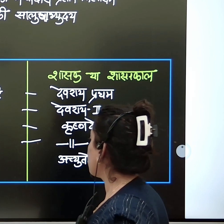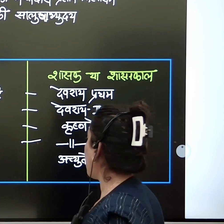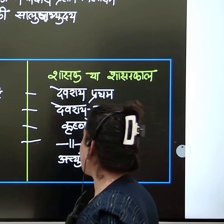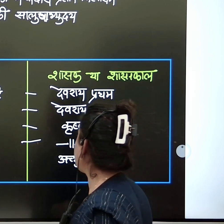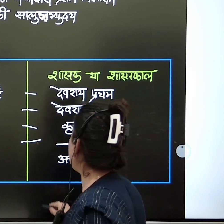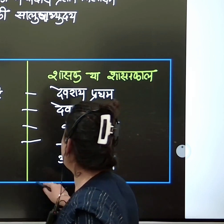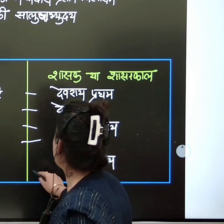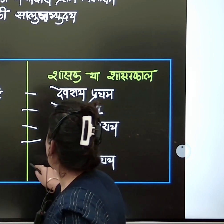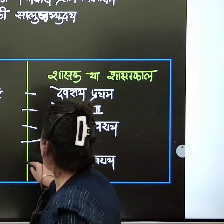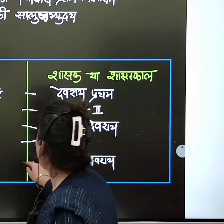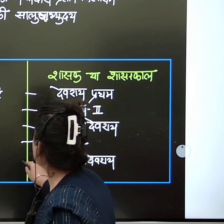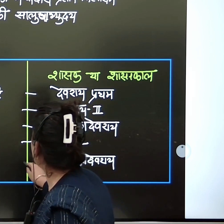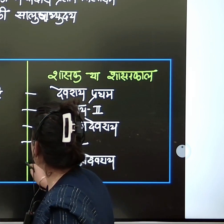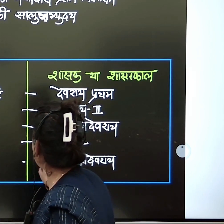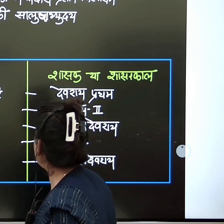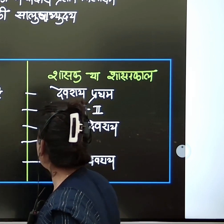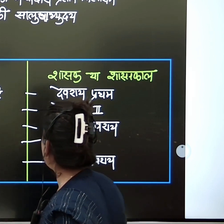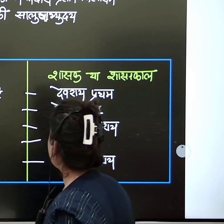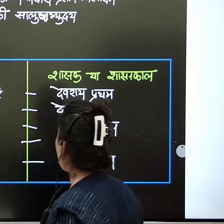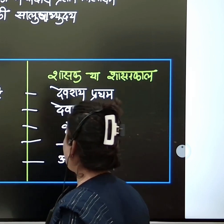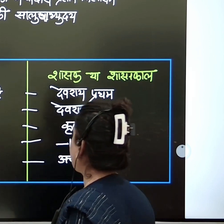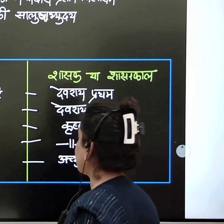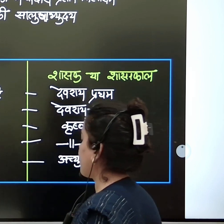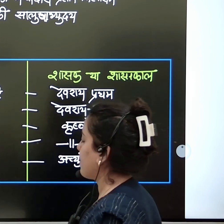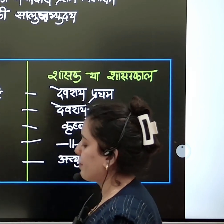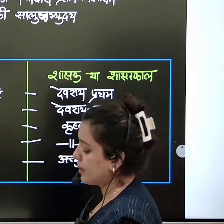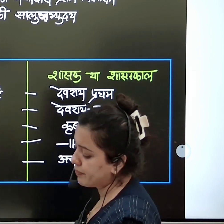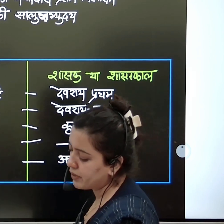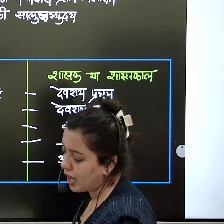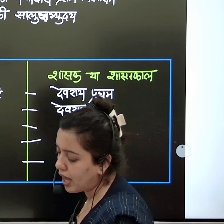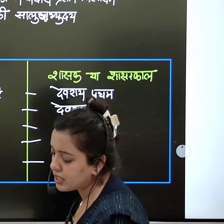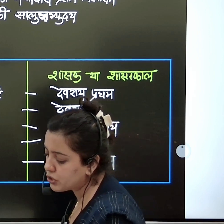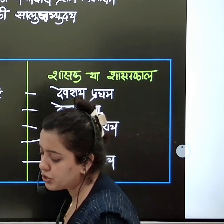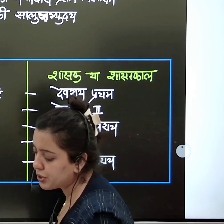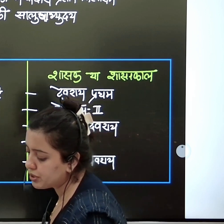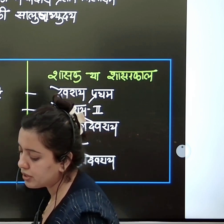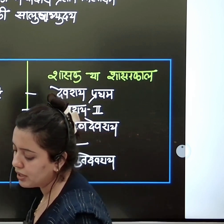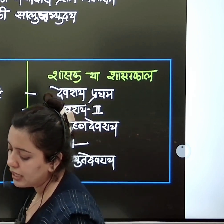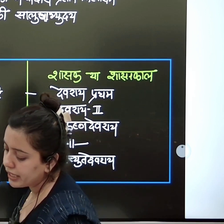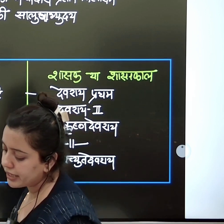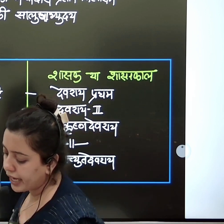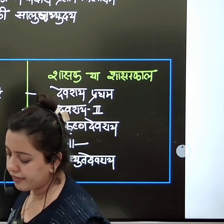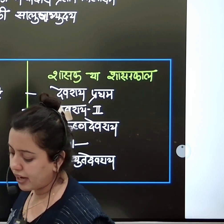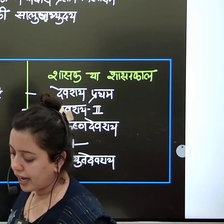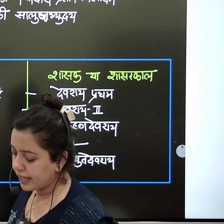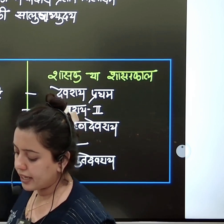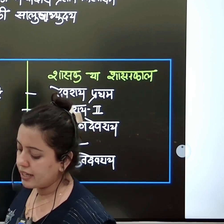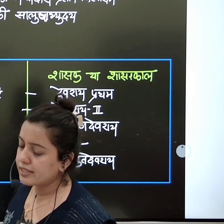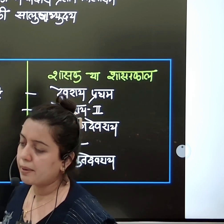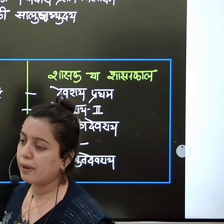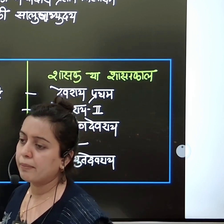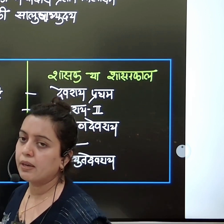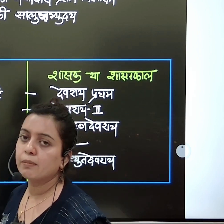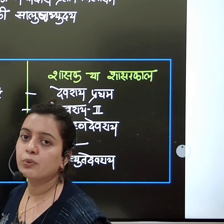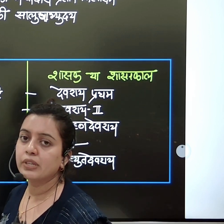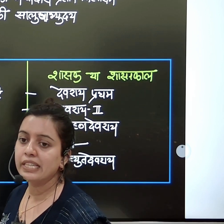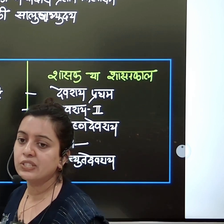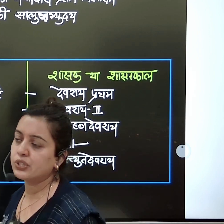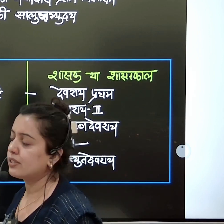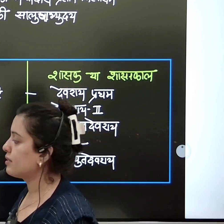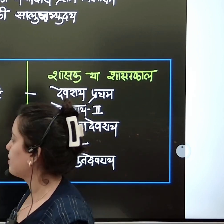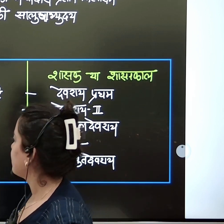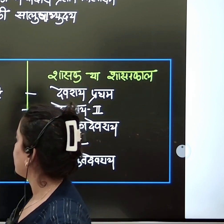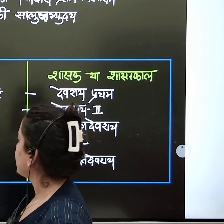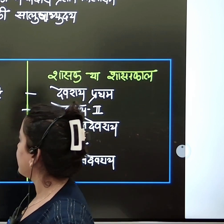मुनीज जो आए थे अच्युत देव राय के समय में, अच्युत देव राय के समय में